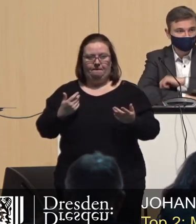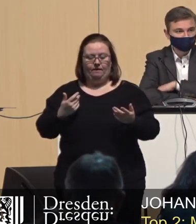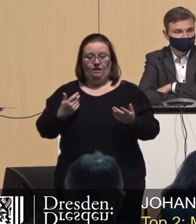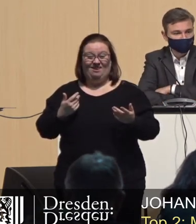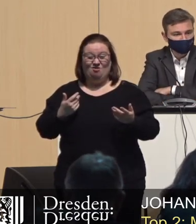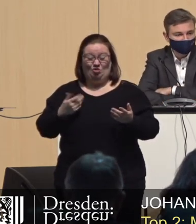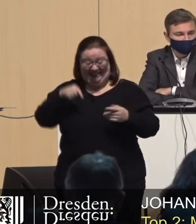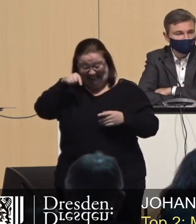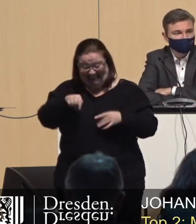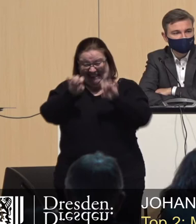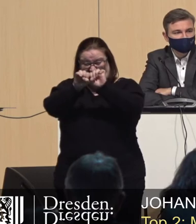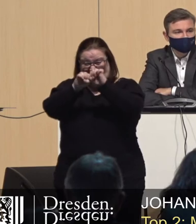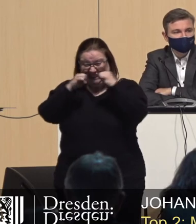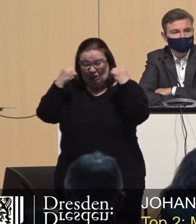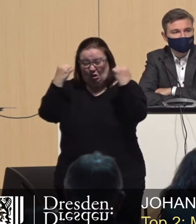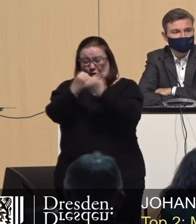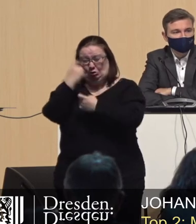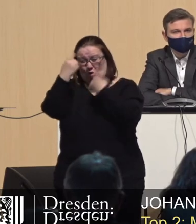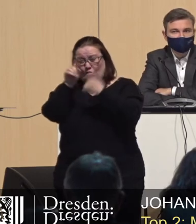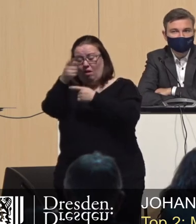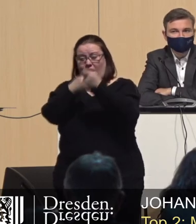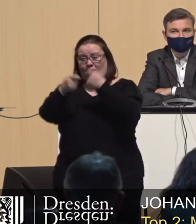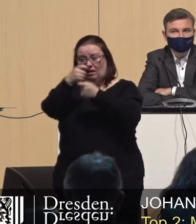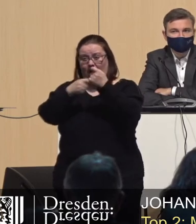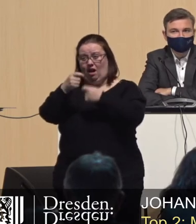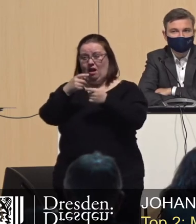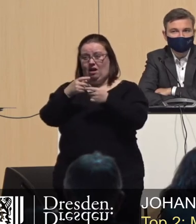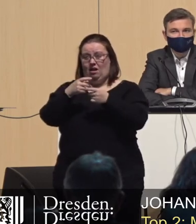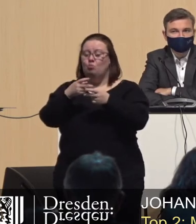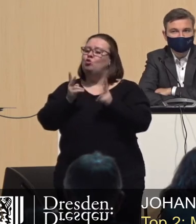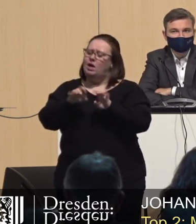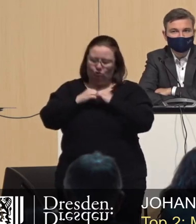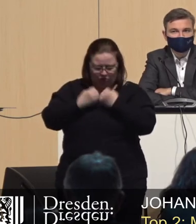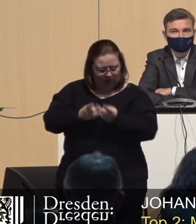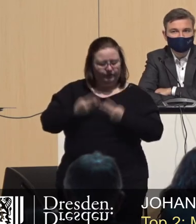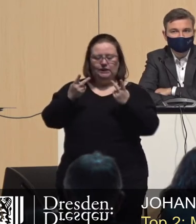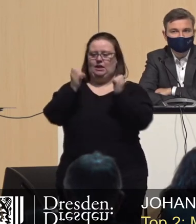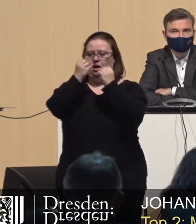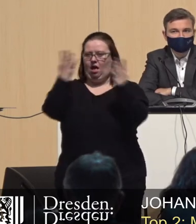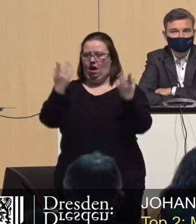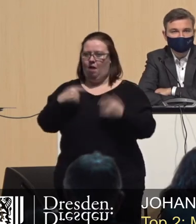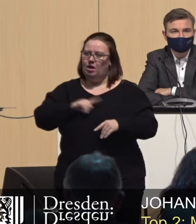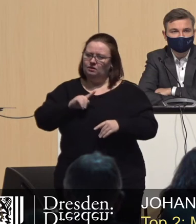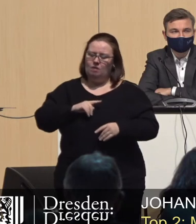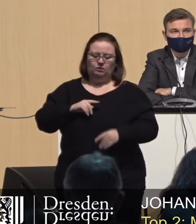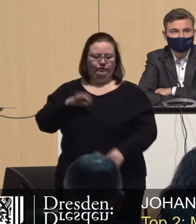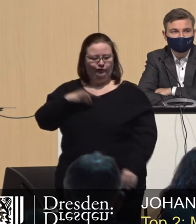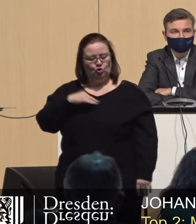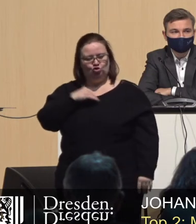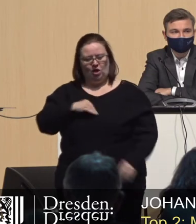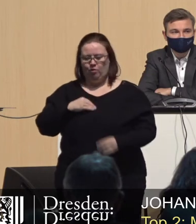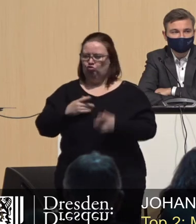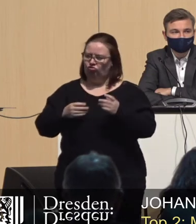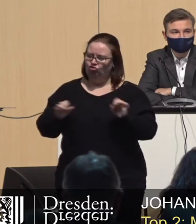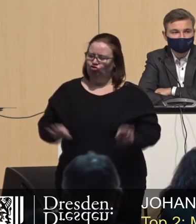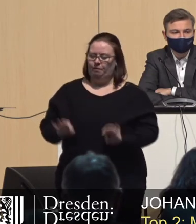Und in so einer Situation machen Sie sich Sorgen um die Händler. In einer normalen Situation wäre das richtig. Was ich wirklich beschämend und furchtbar finde,